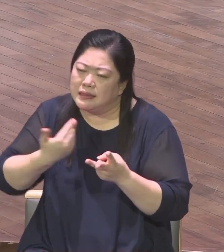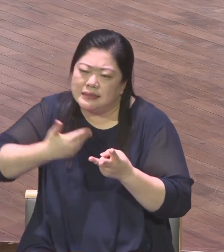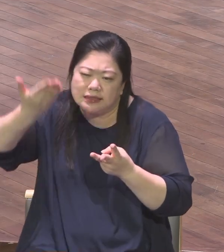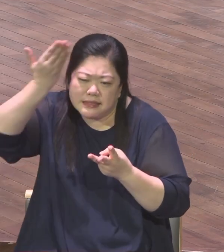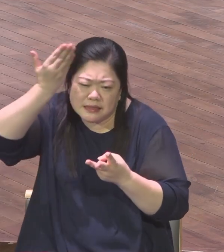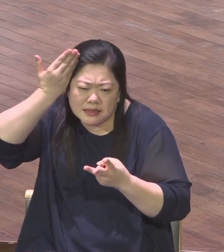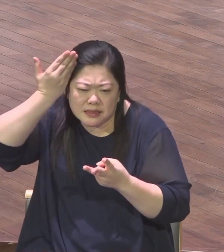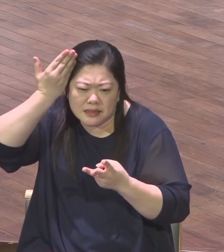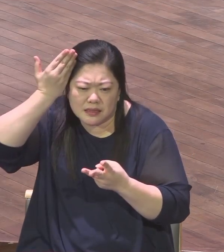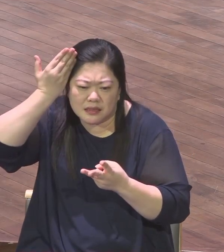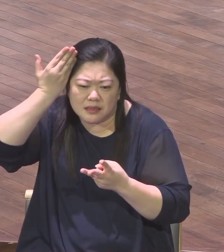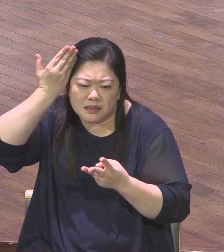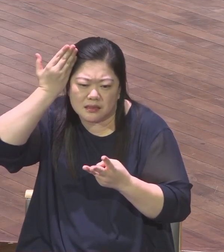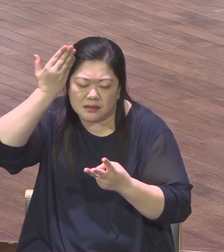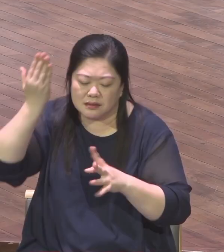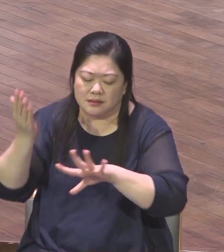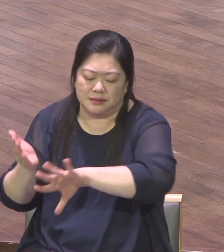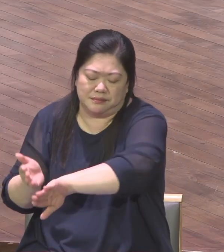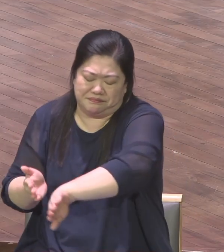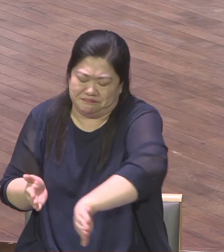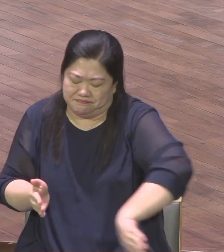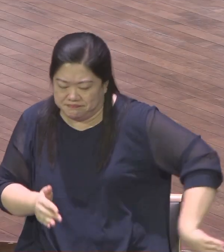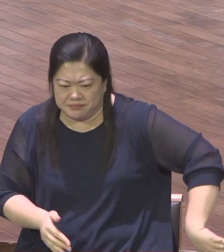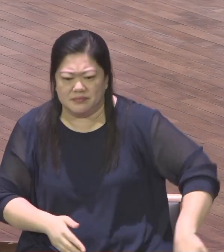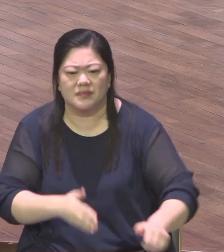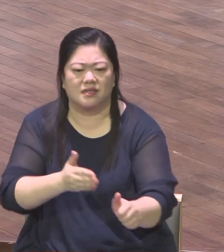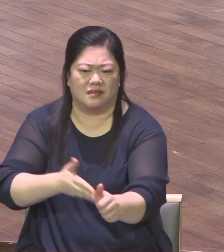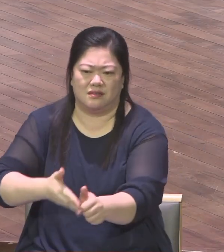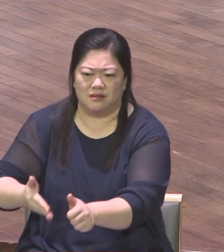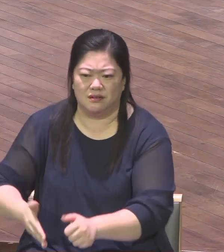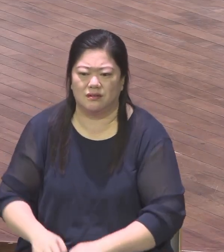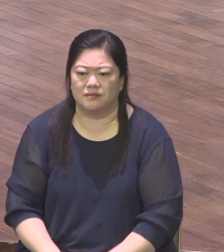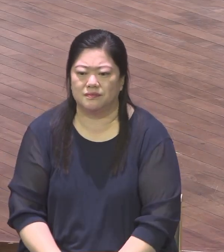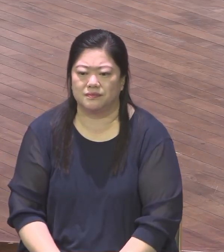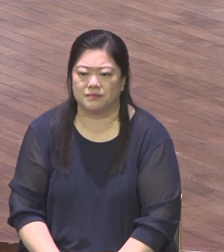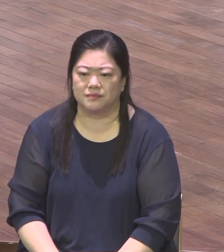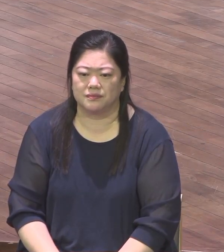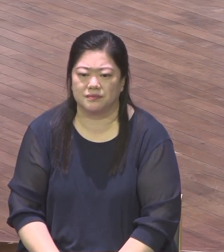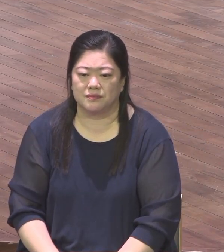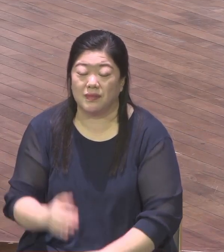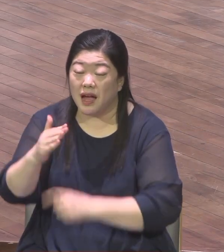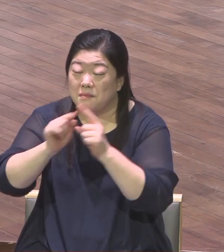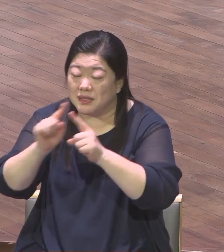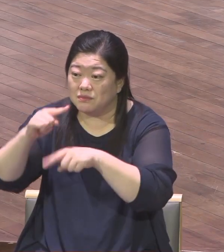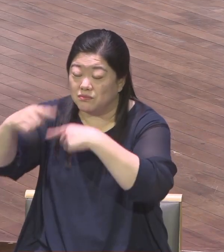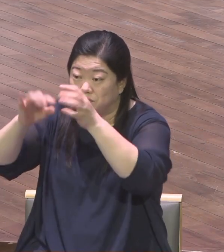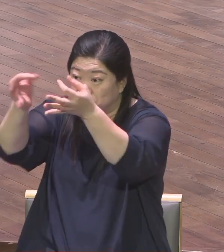지식 다 내려놔야 돼. 빨리 내려놓을수록